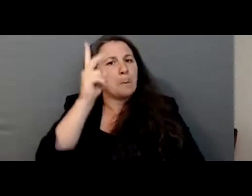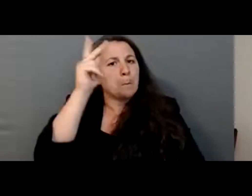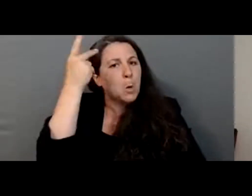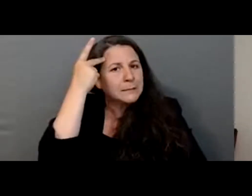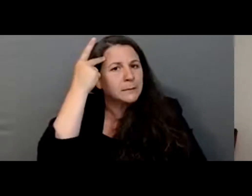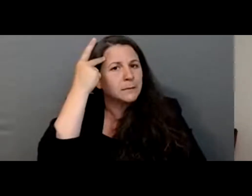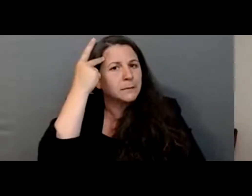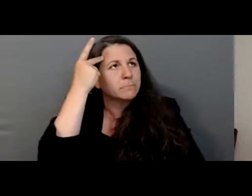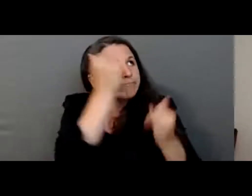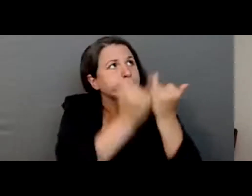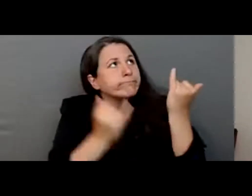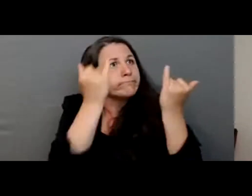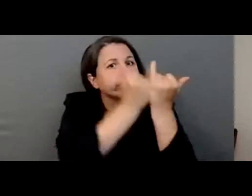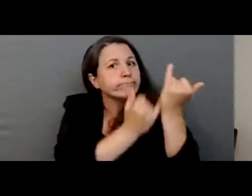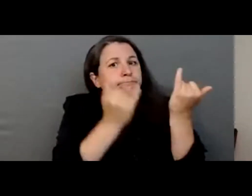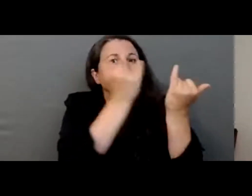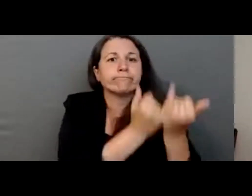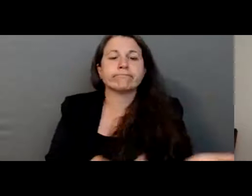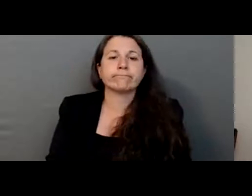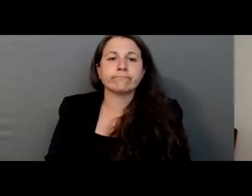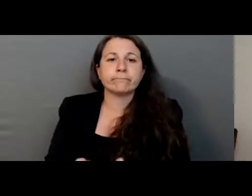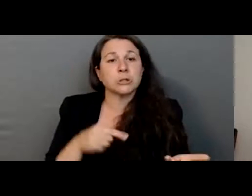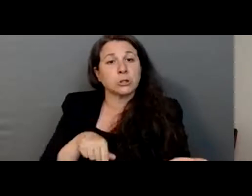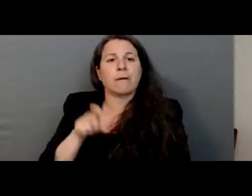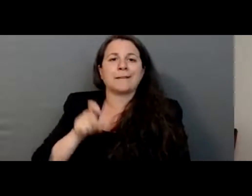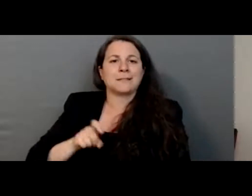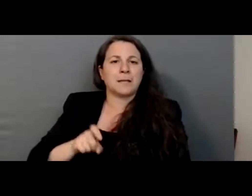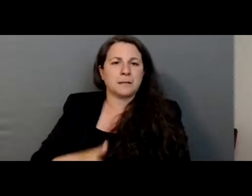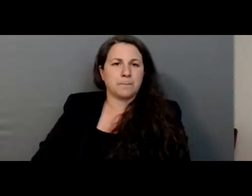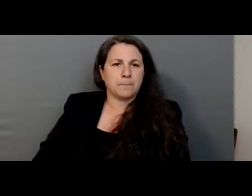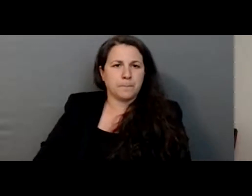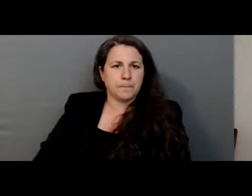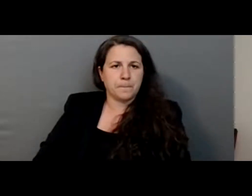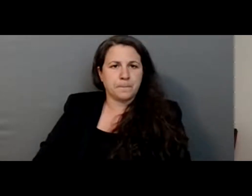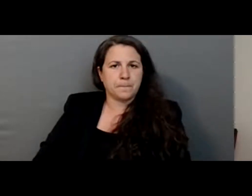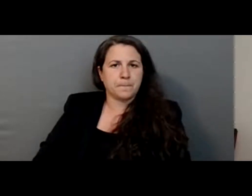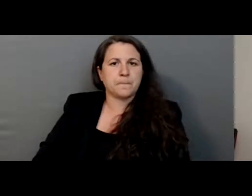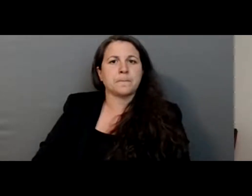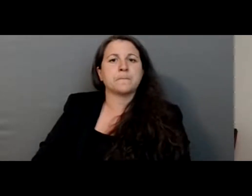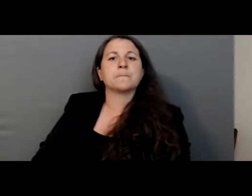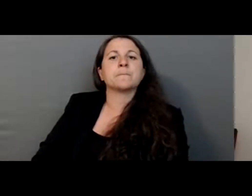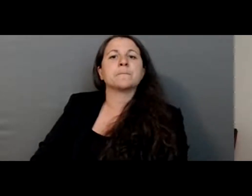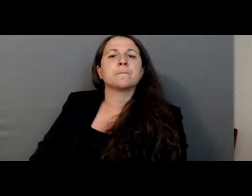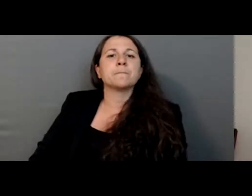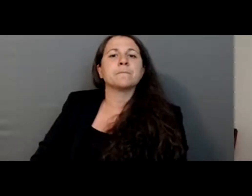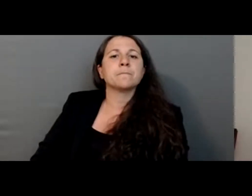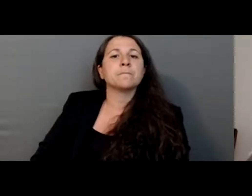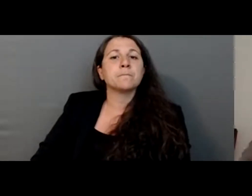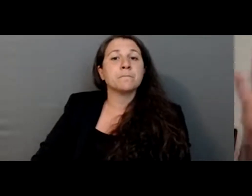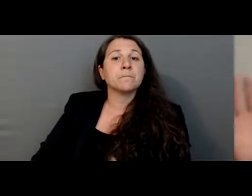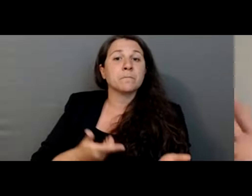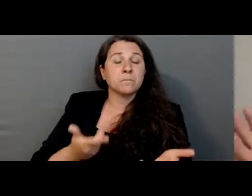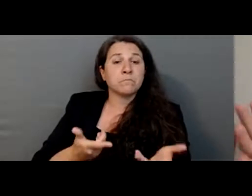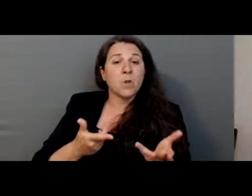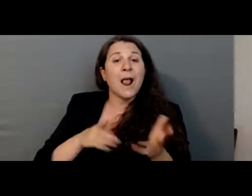essentiel. Là, je dirais pour conclure que le numéro de la Ligue, bien sûr, ne couvre